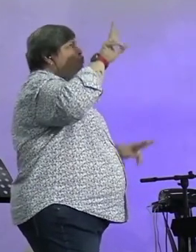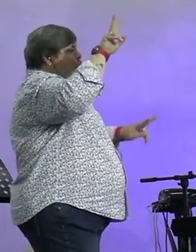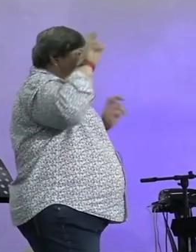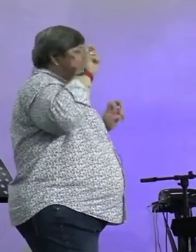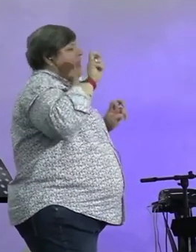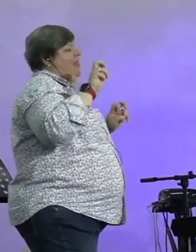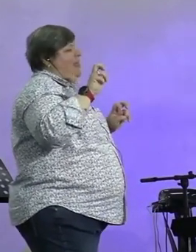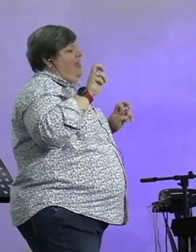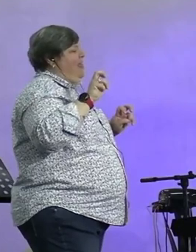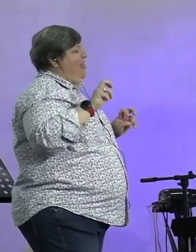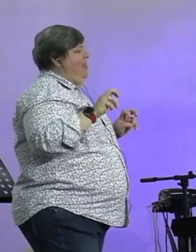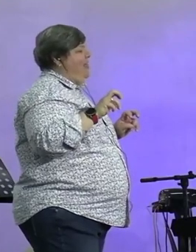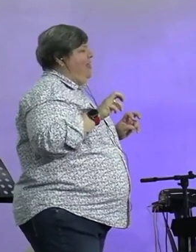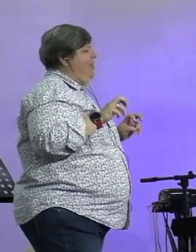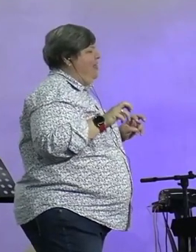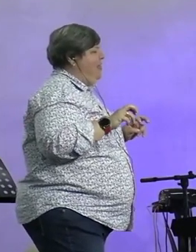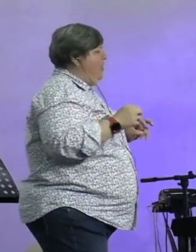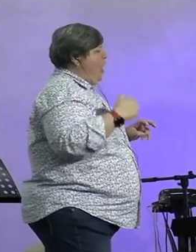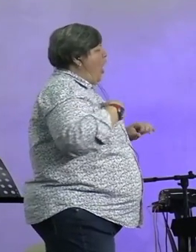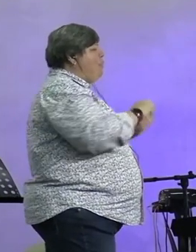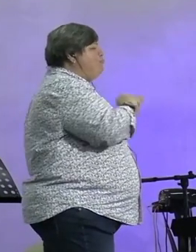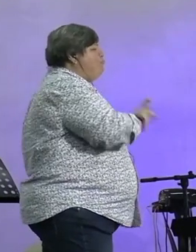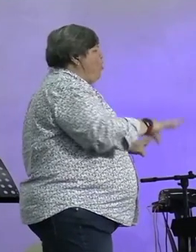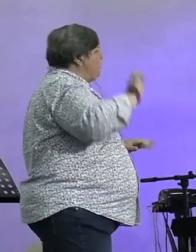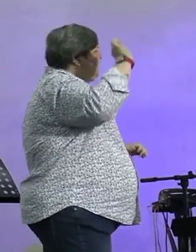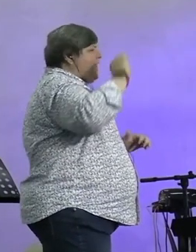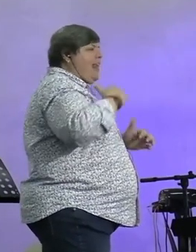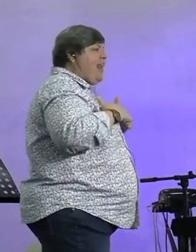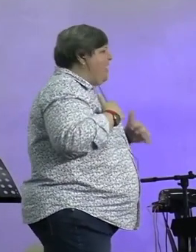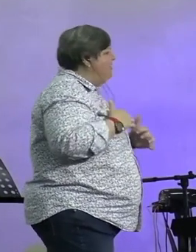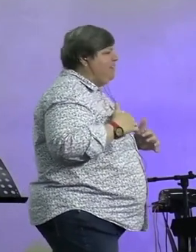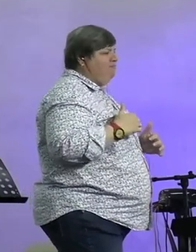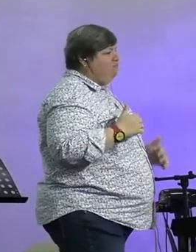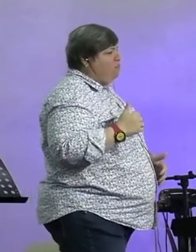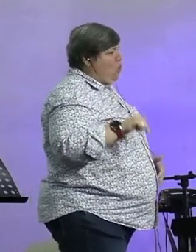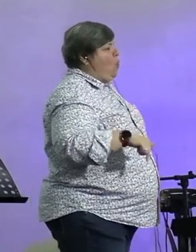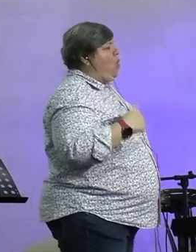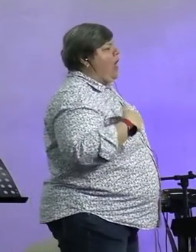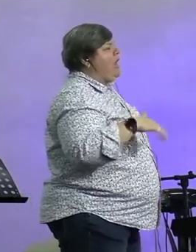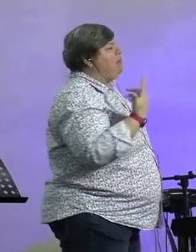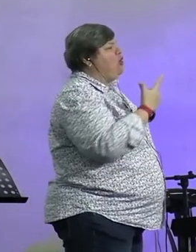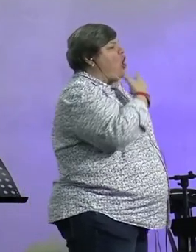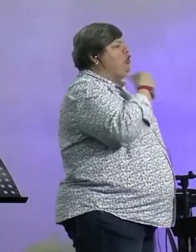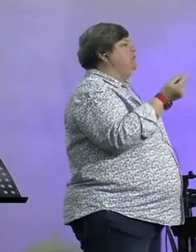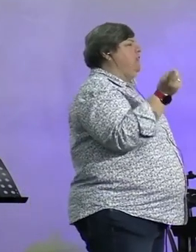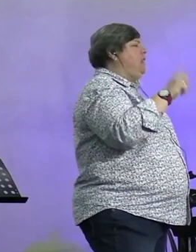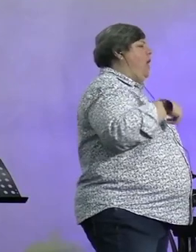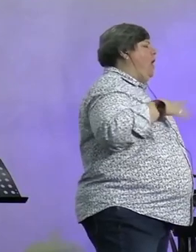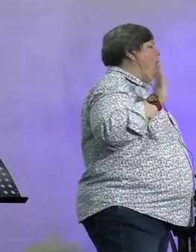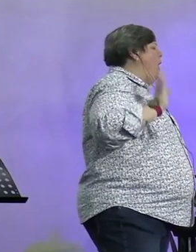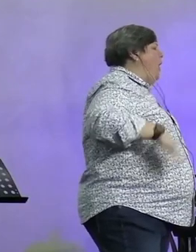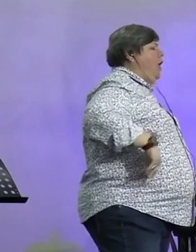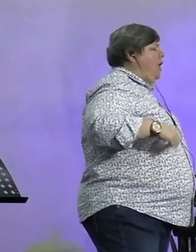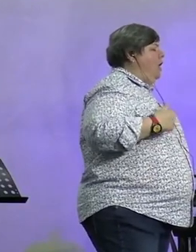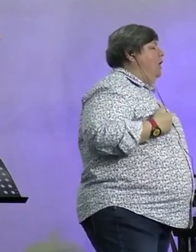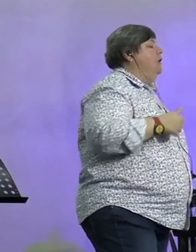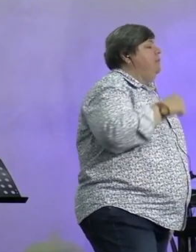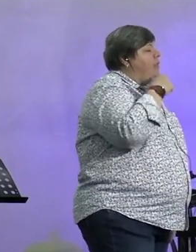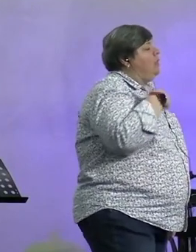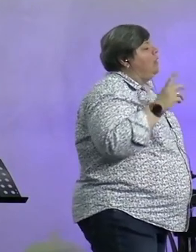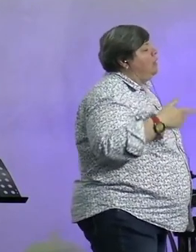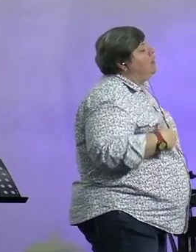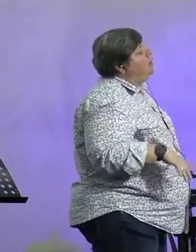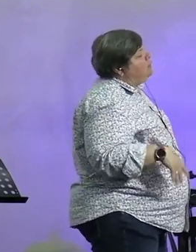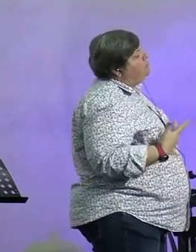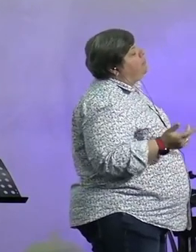lewe het die Here vir my gegee. Ek kan dit nie gaan mors nie. Ek kan nie nou net besluit, "Wag, ek is nou nie meer lus vir hierdie dag nie." Ek moet opstaan met hierdie ding. Hoorie, die Here het vir my